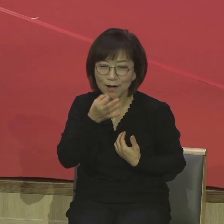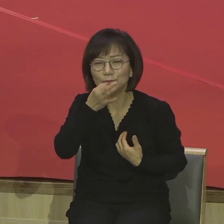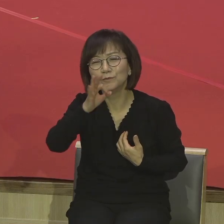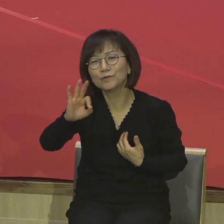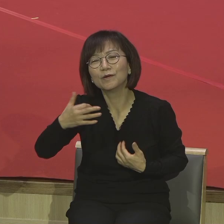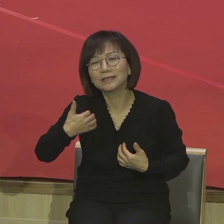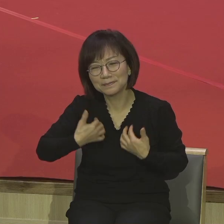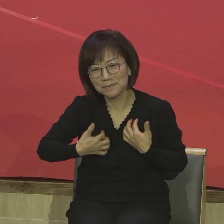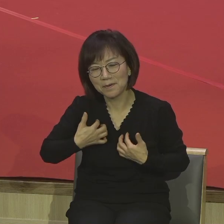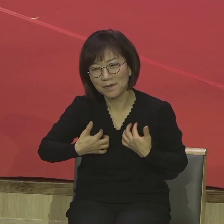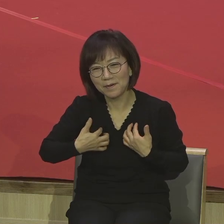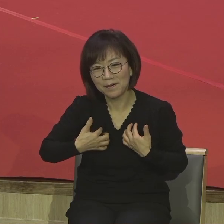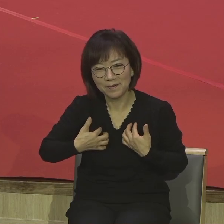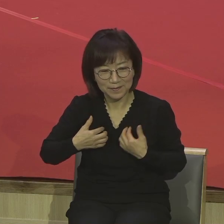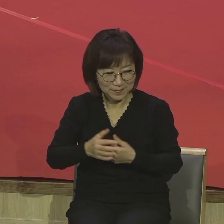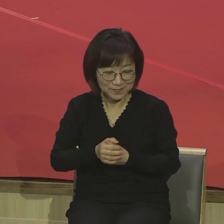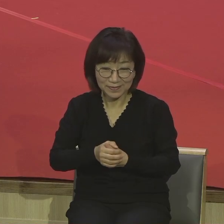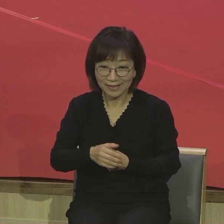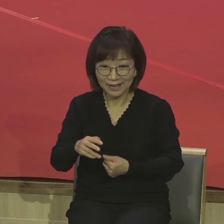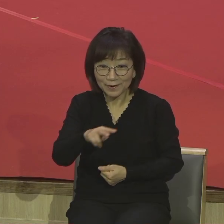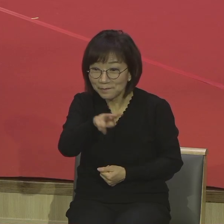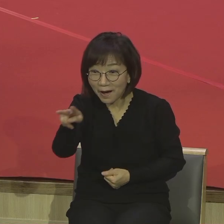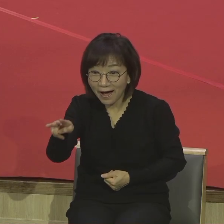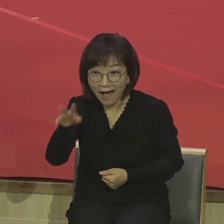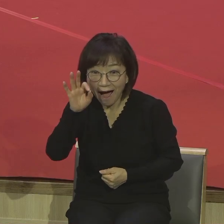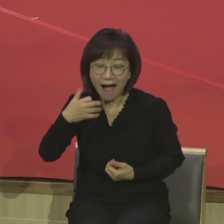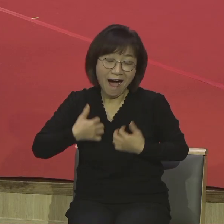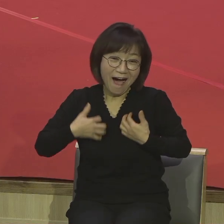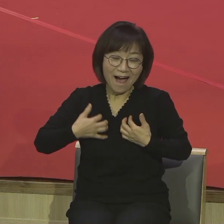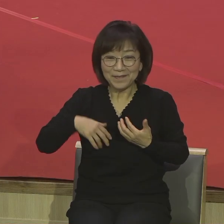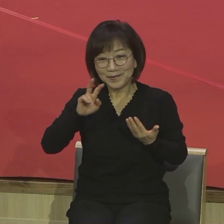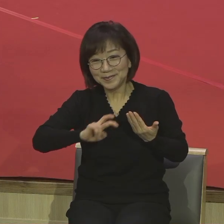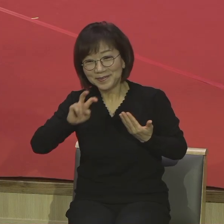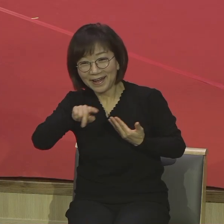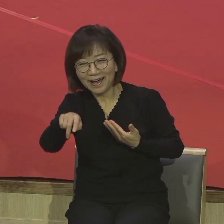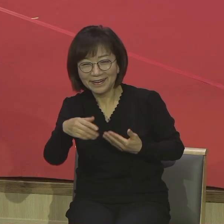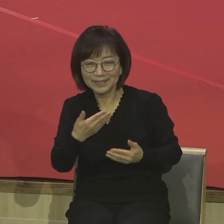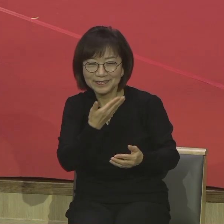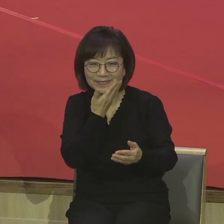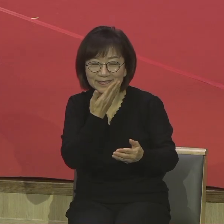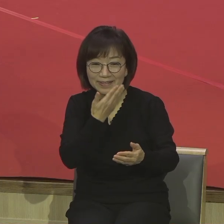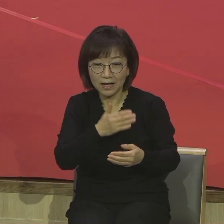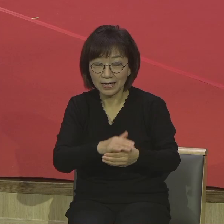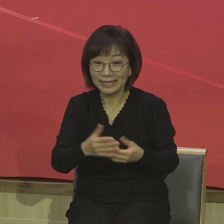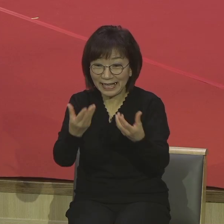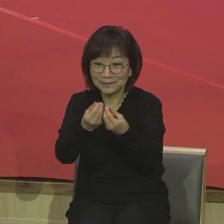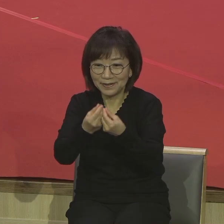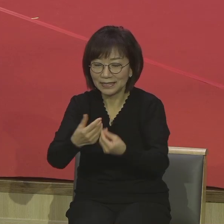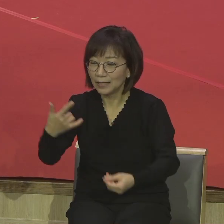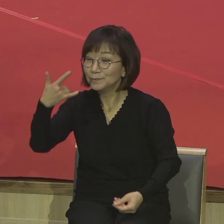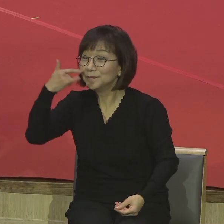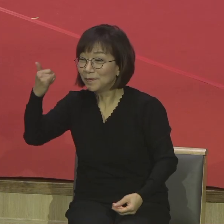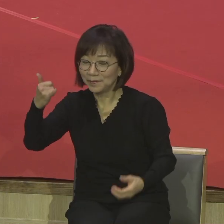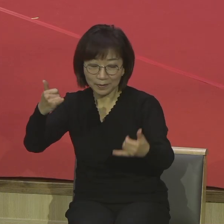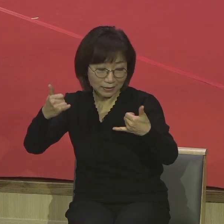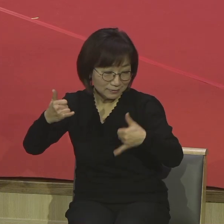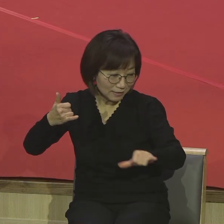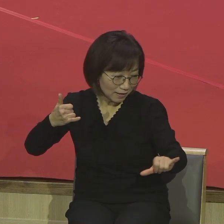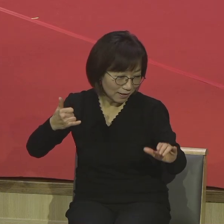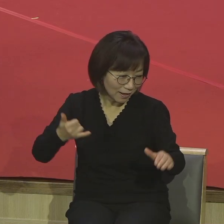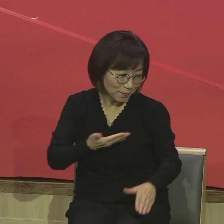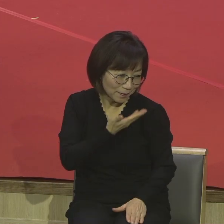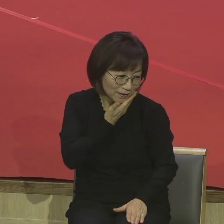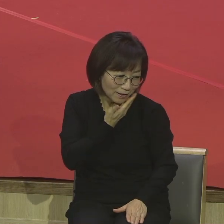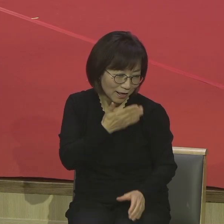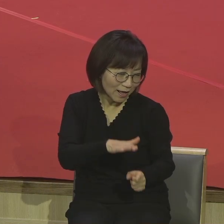우리를 보시고 너무 좋아서 노래를 불러. 부모가 자식을 보면 막 그 너무